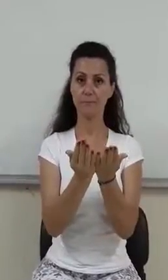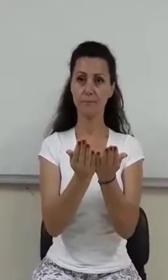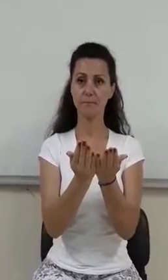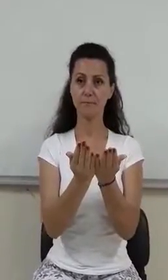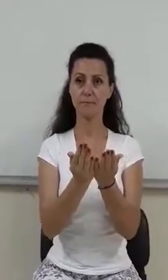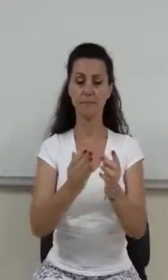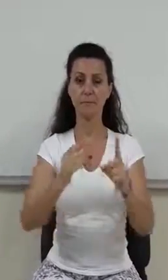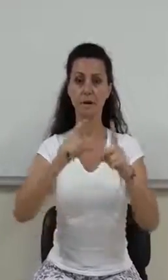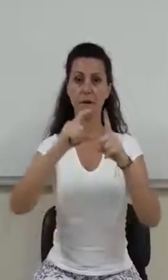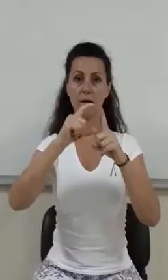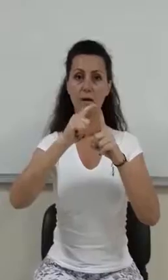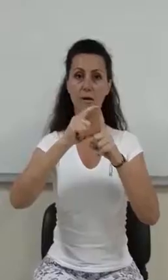defter,